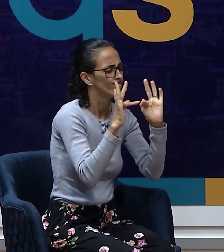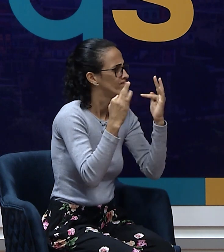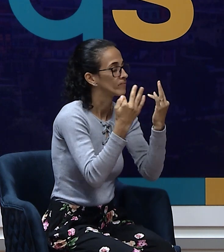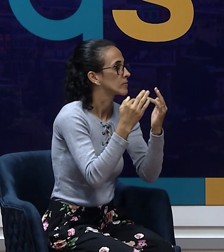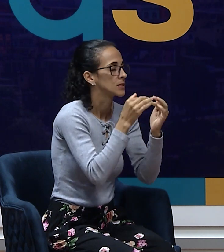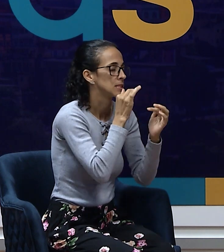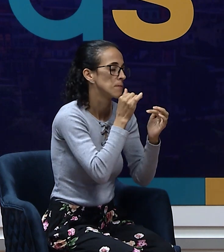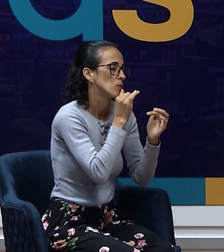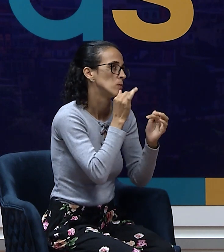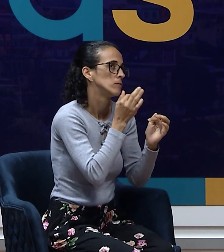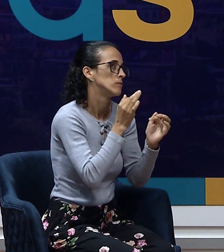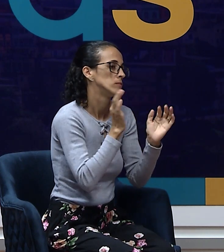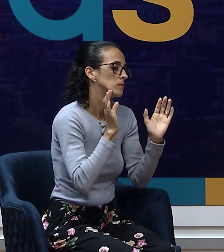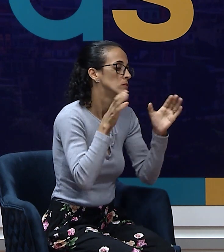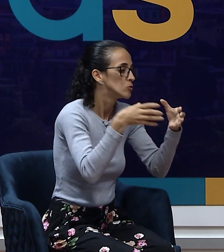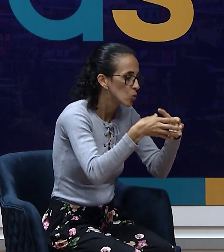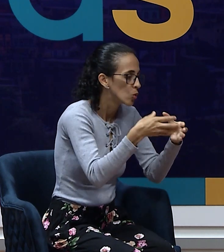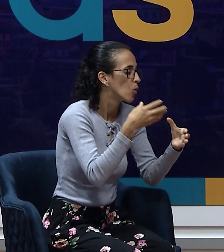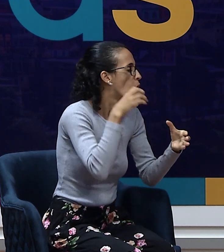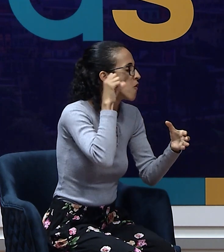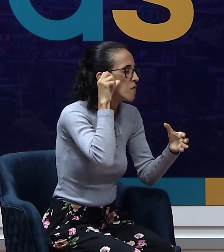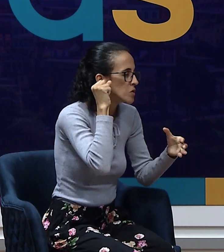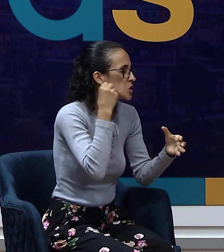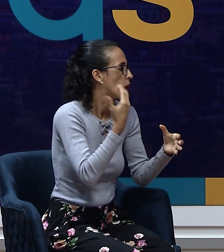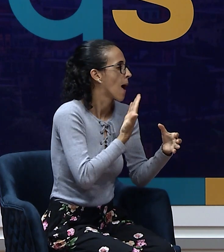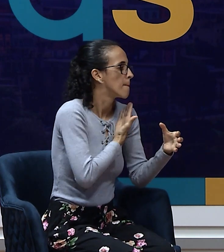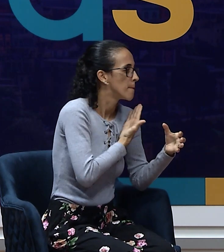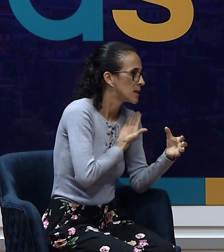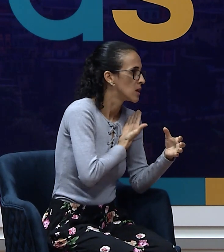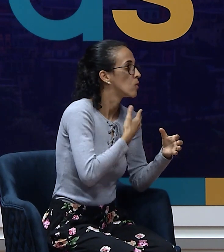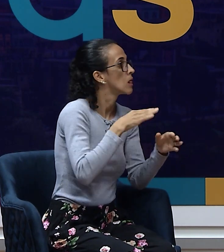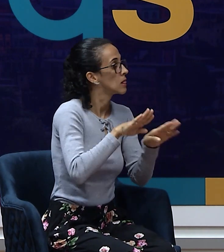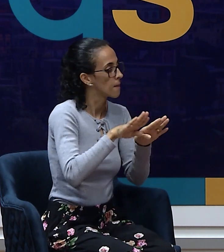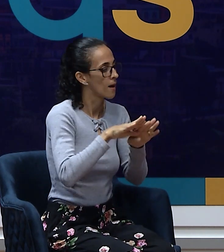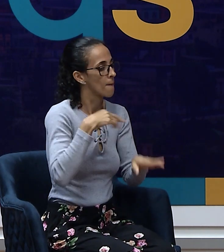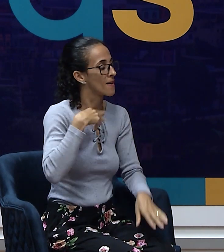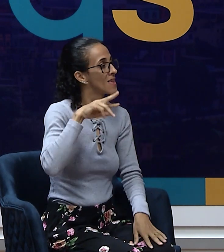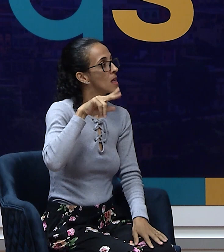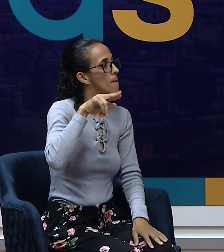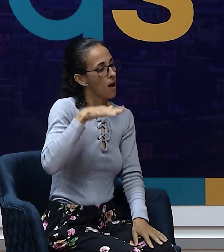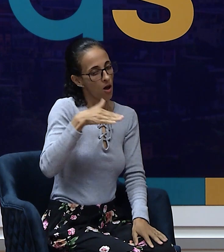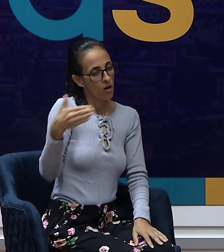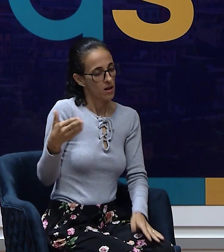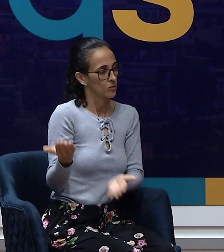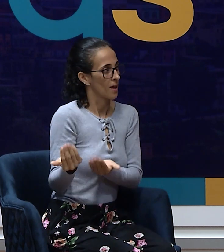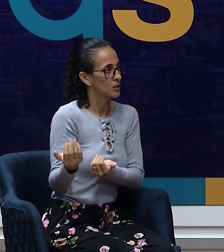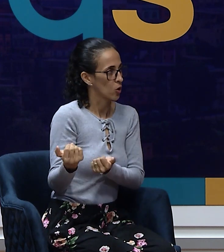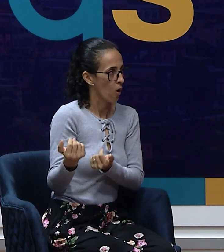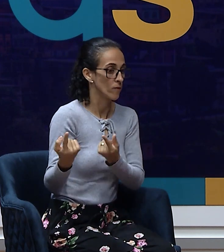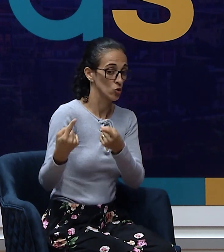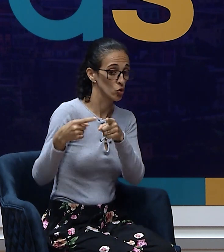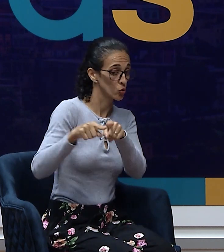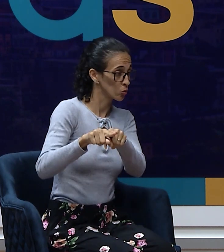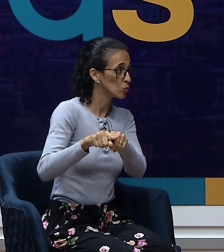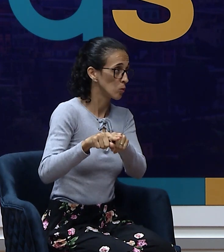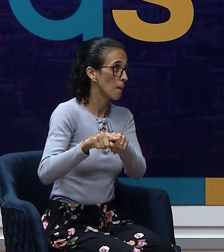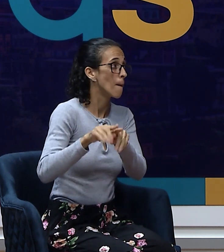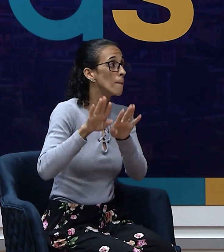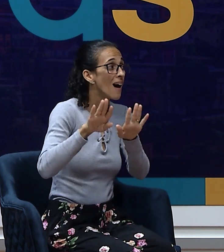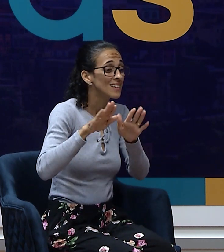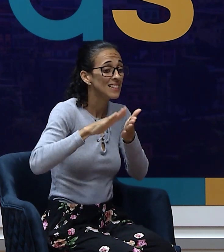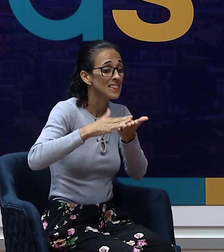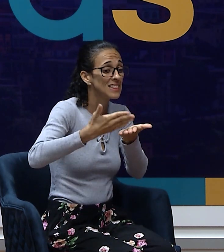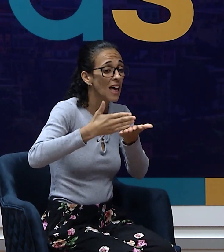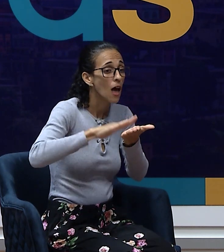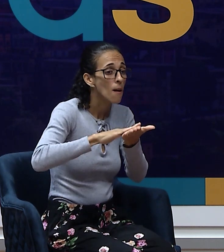próximo a Miradouro, e aí eu sempre estava junto com ouvintes, com os amigos, e a minha irmã mais nova, ela